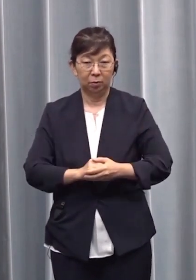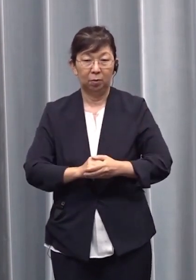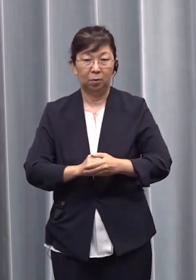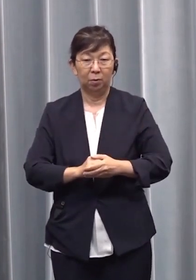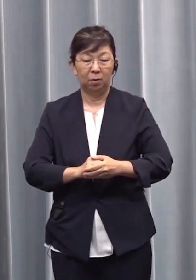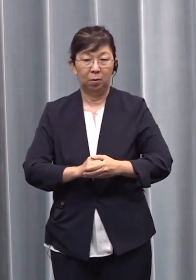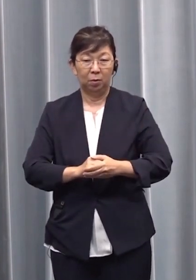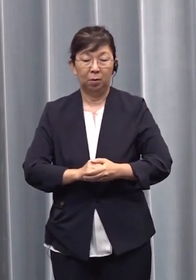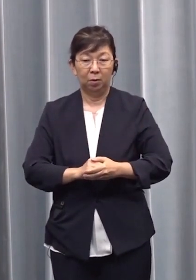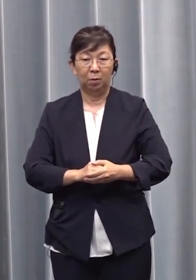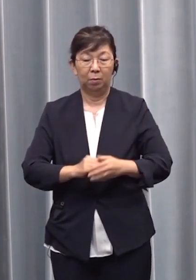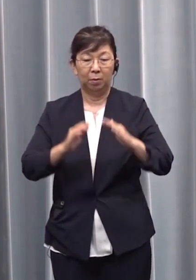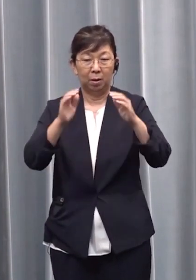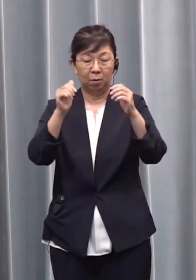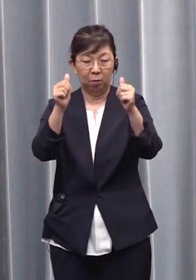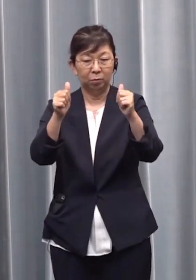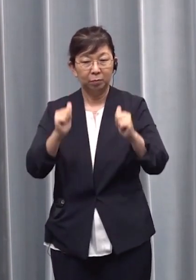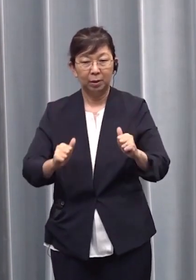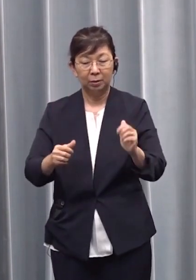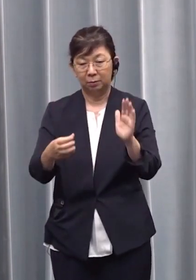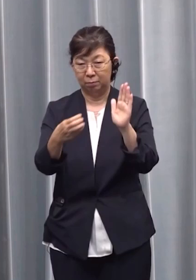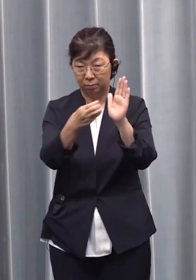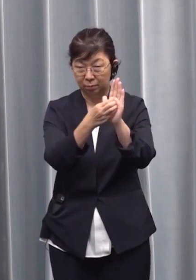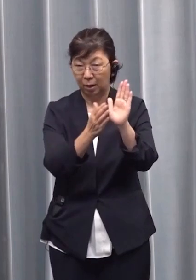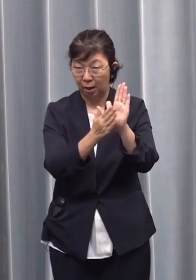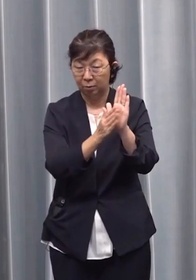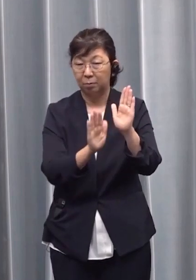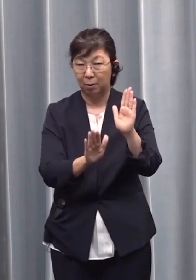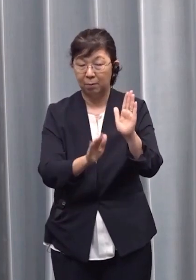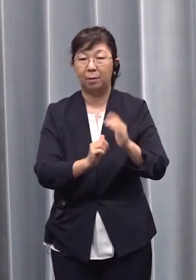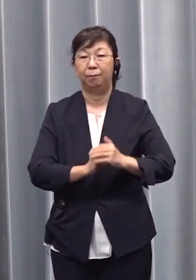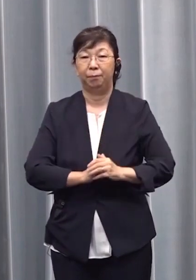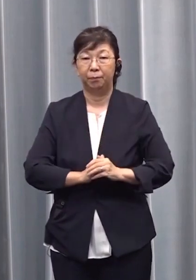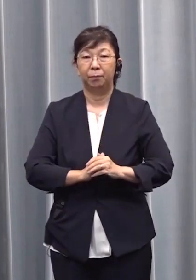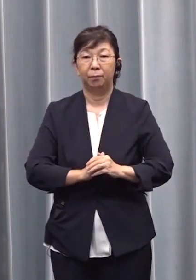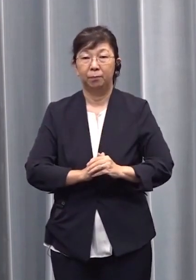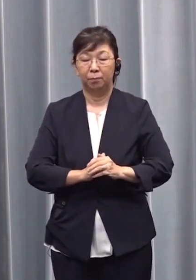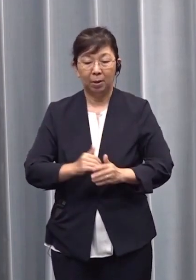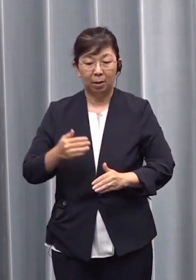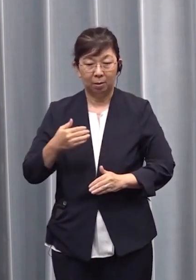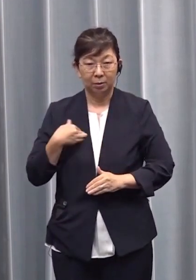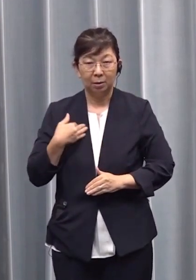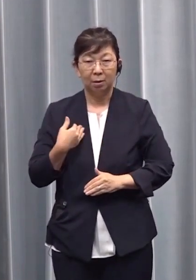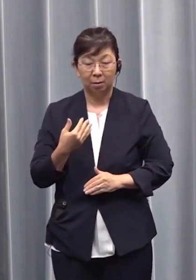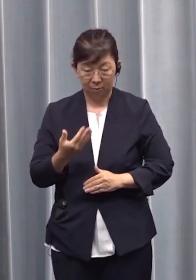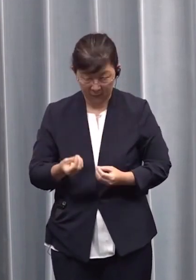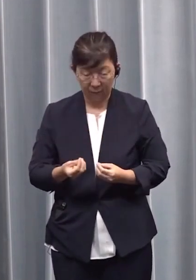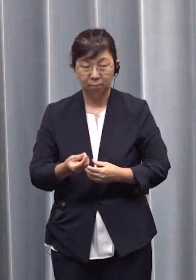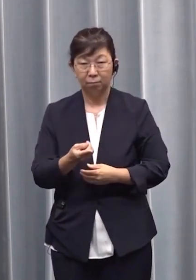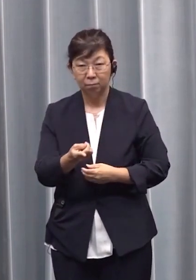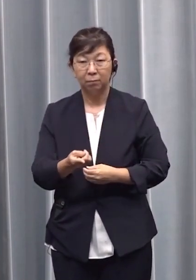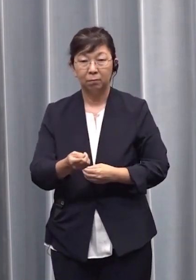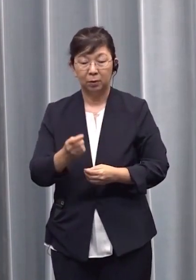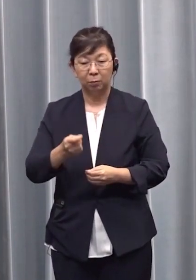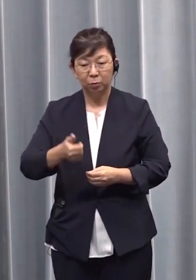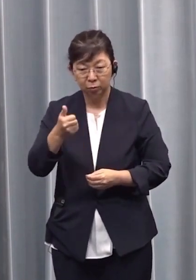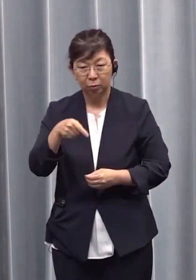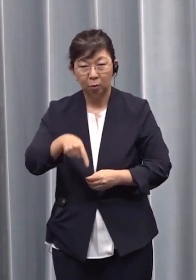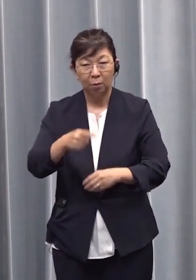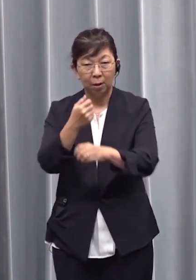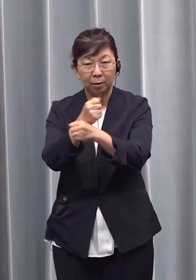堂々と、まあ、今でもこれ開示してるんですね。これ知らなかったということですが、まあ、すぐさまこれは検